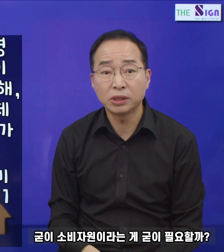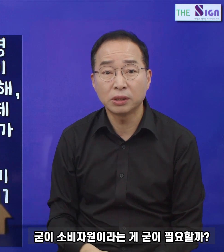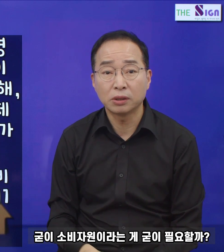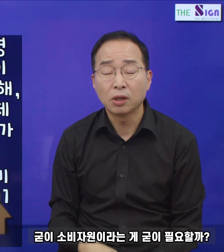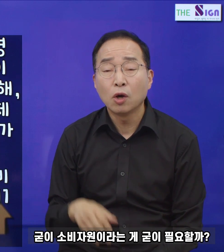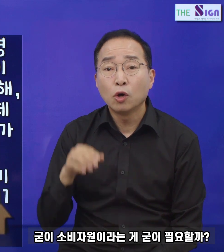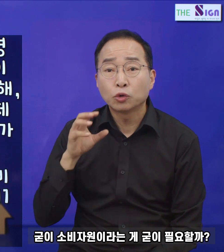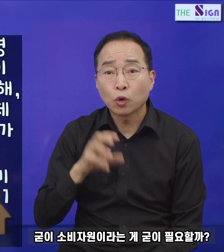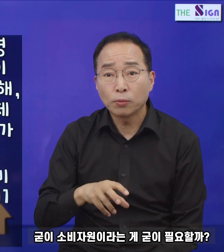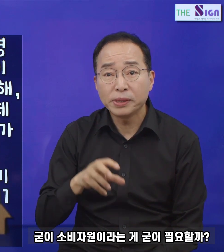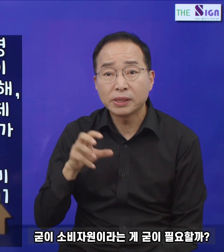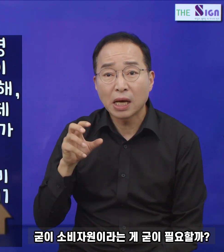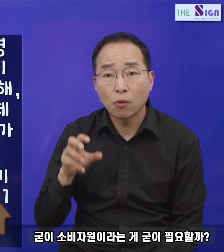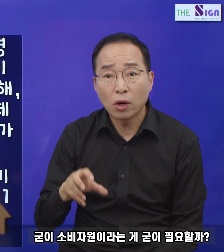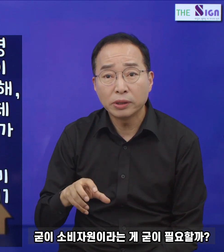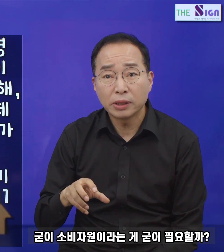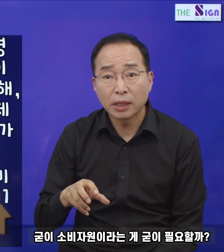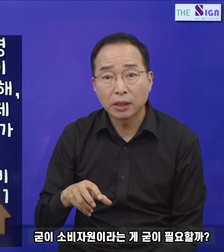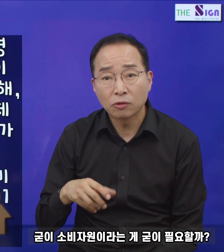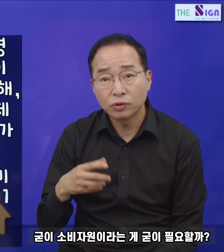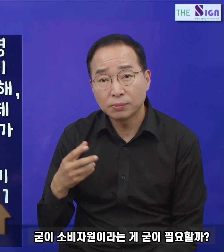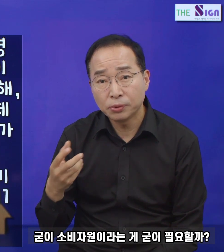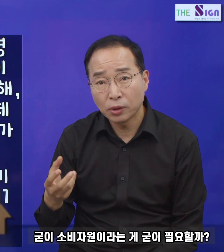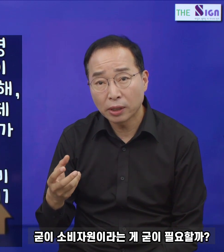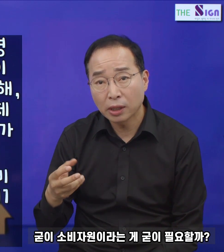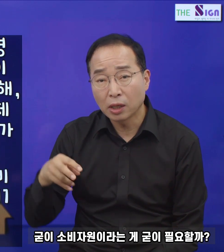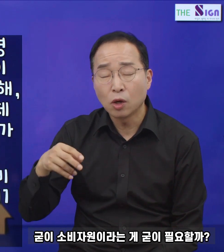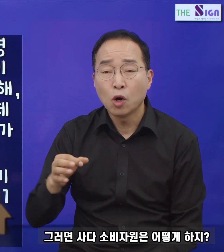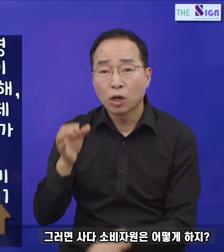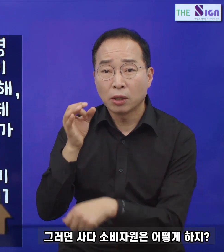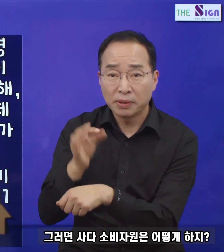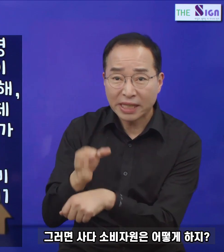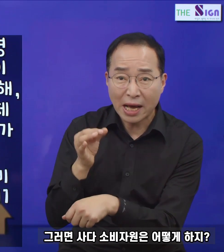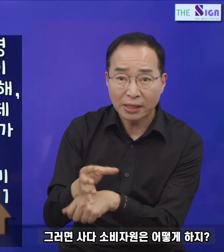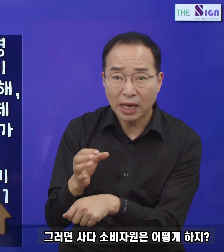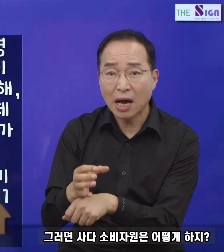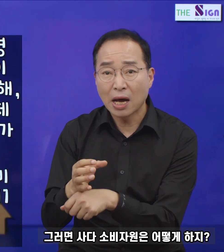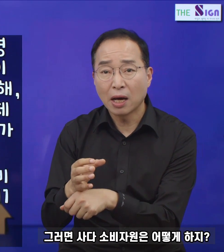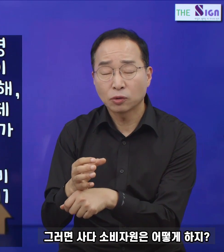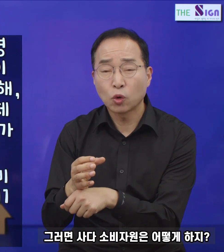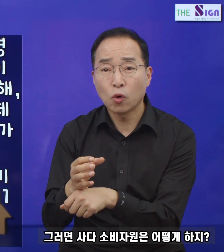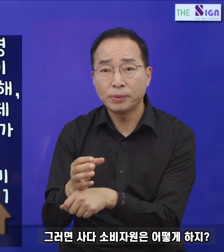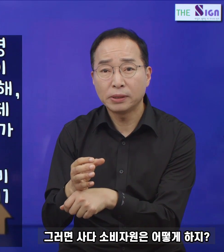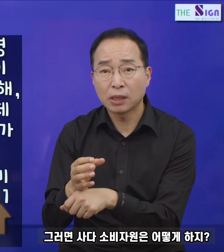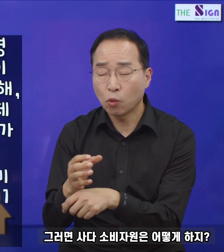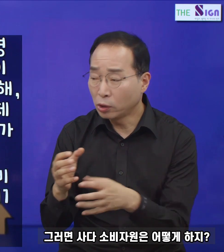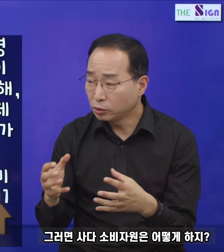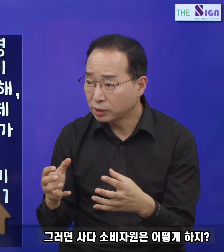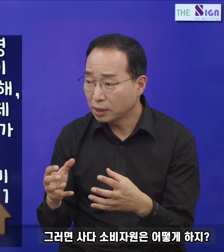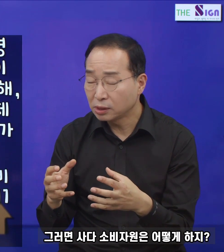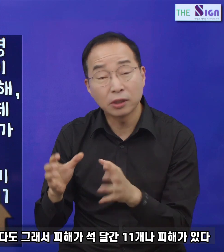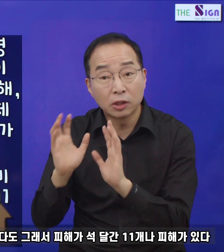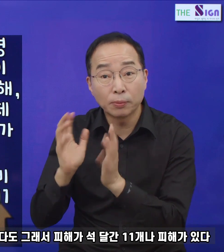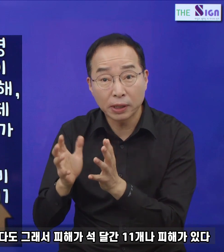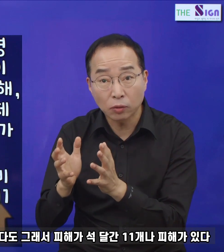굳이 소비자원이라는 게 굳이 필요할까? 그러면 사다, 소비자, 원은 어떻게 하지?